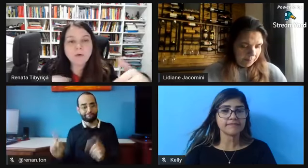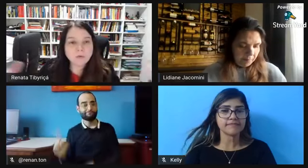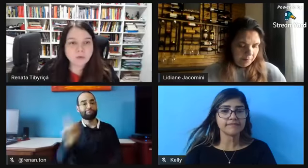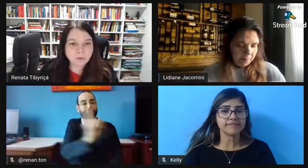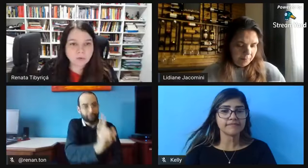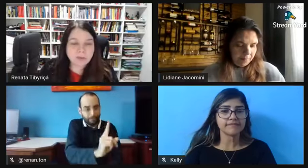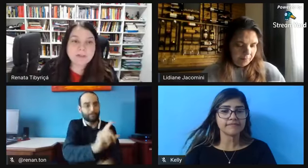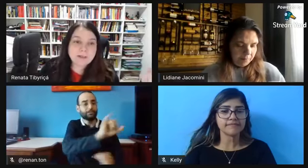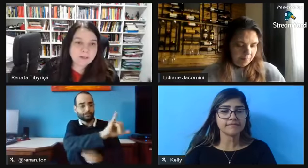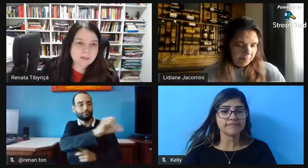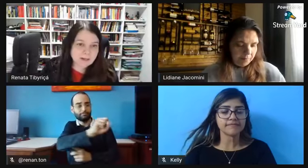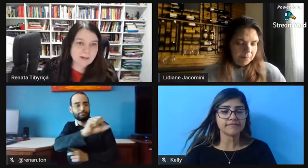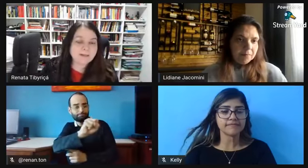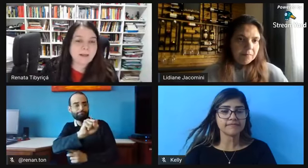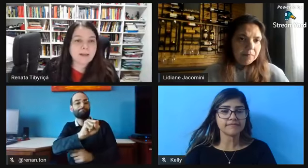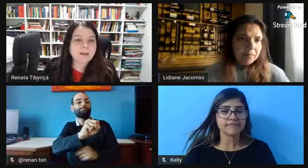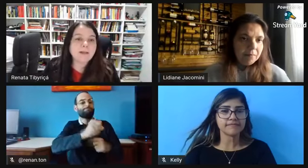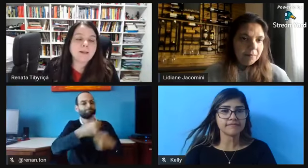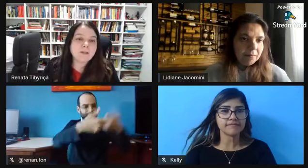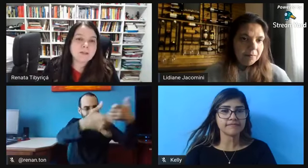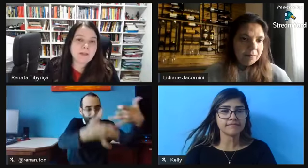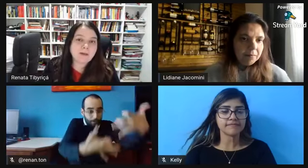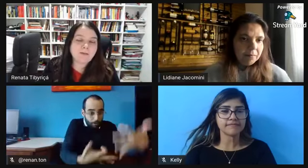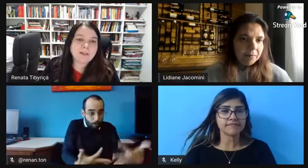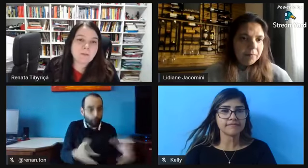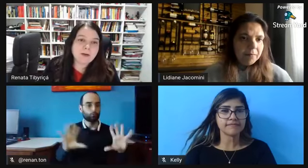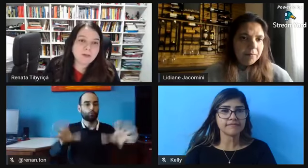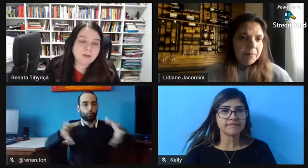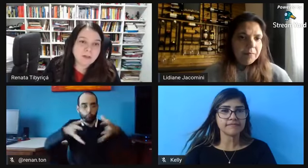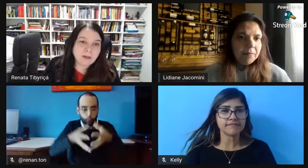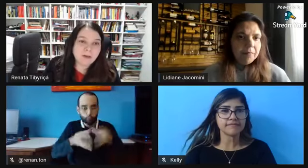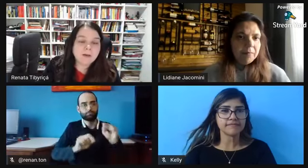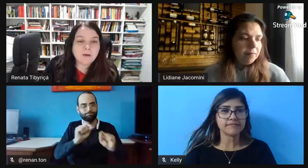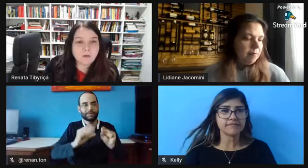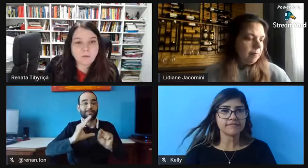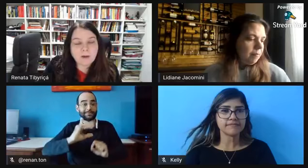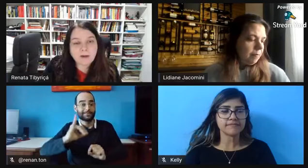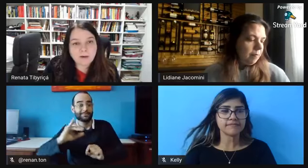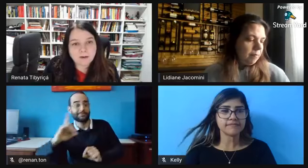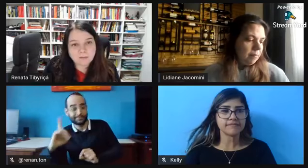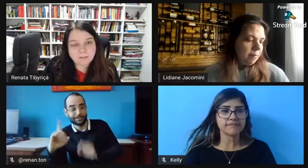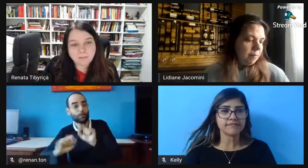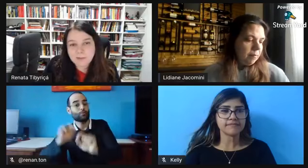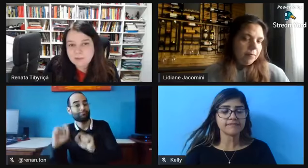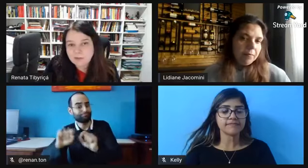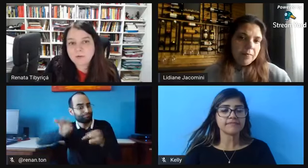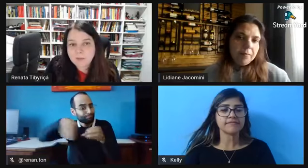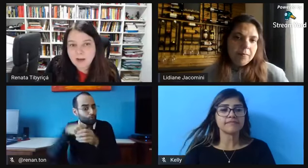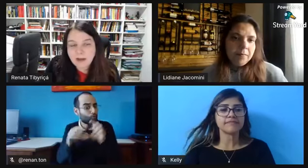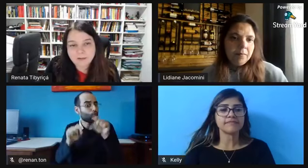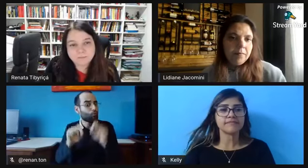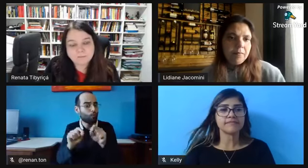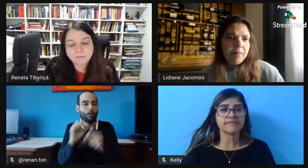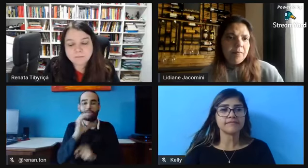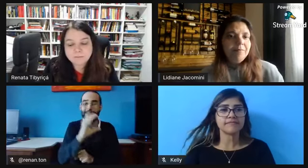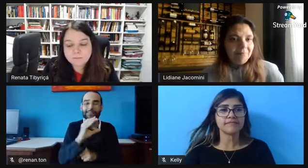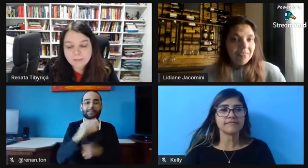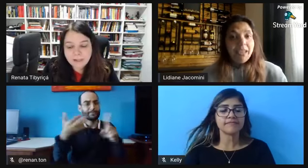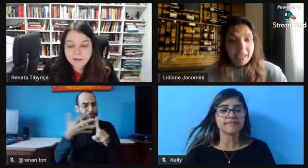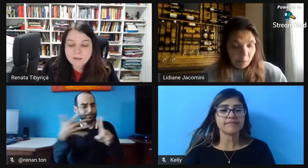todo aquele conjunto de CIDs que ela tem que dizer que faz parte de uma síndrome rara.